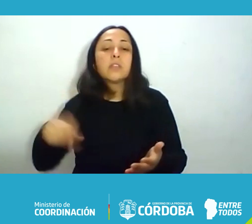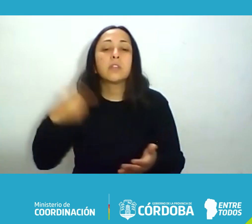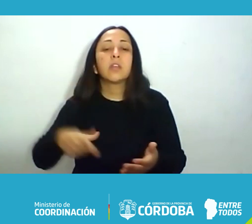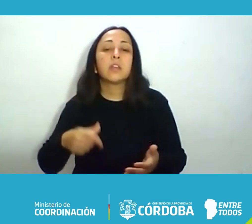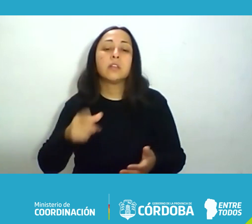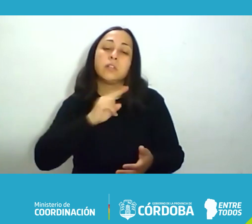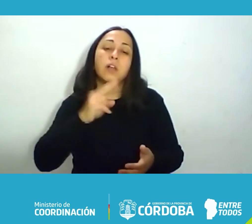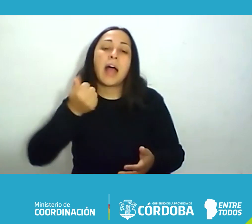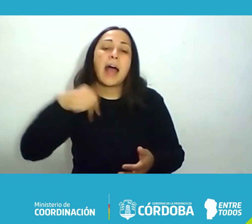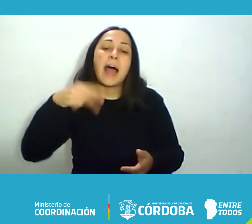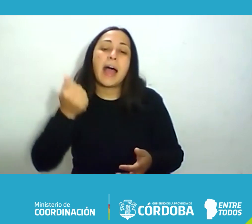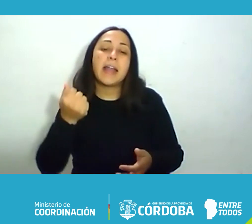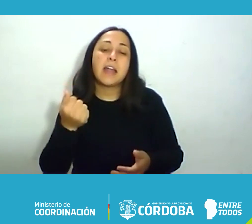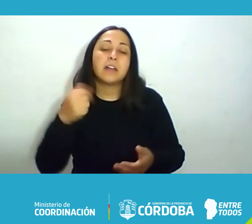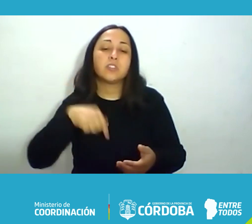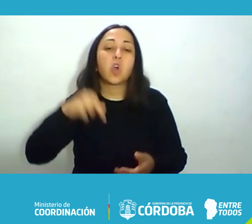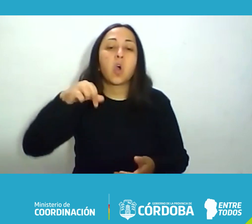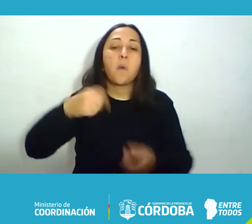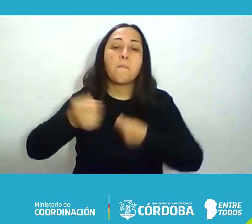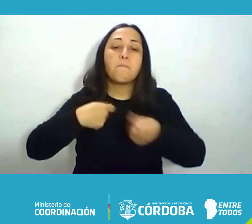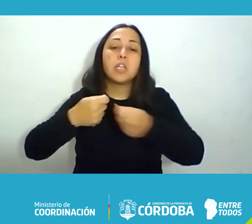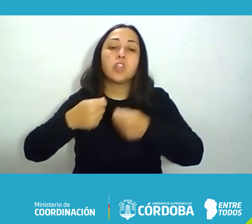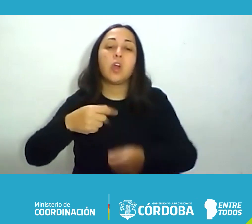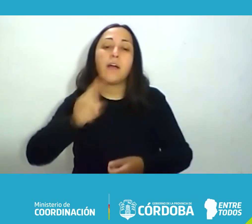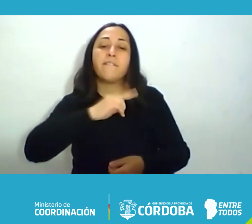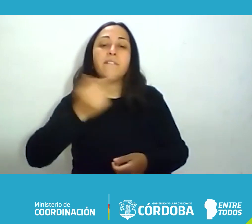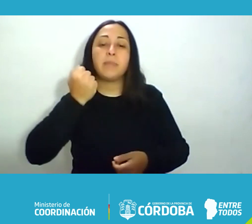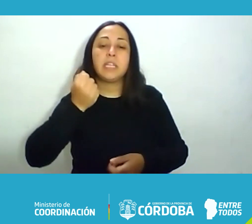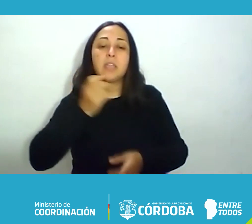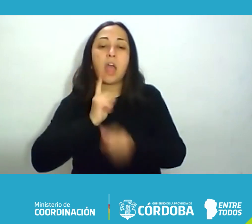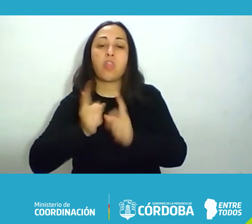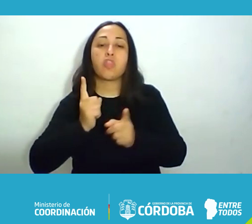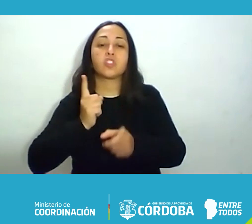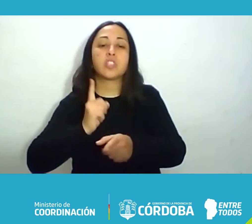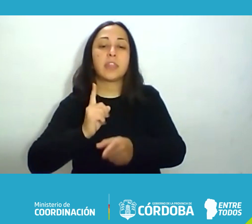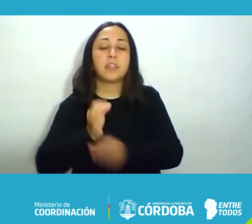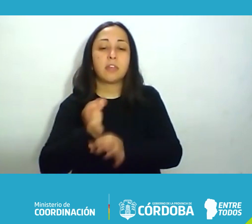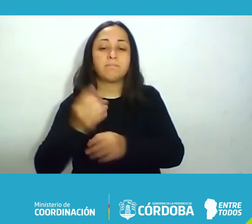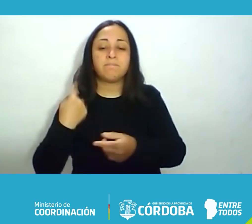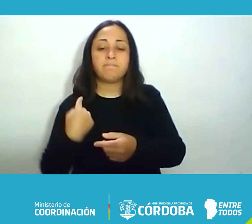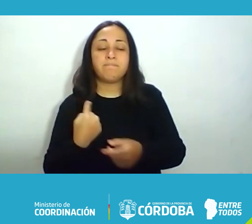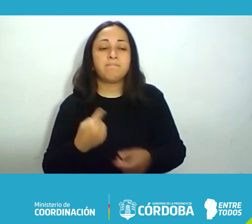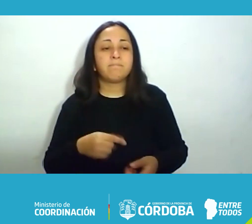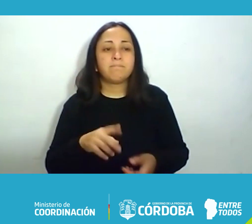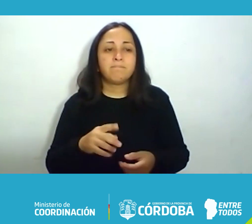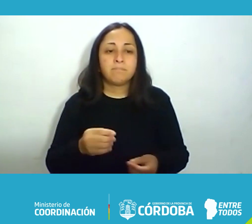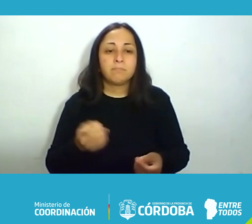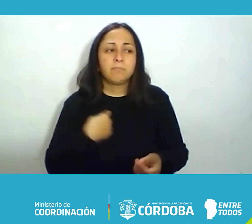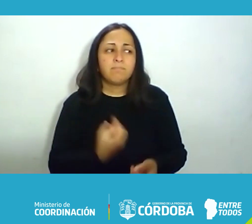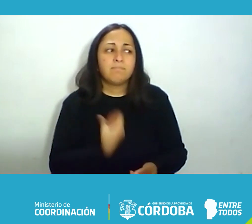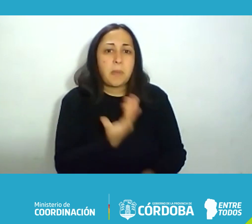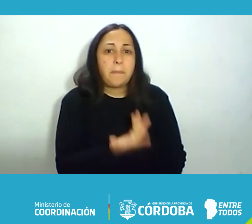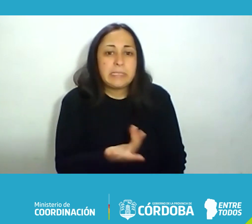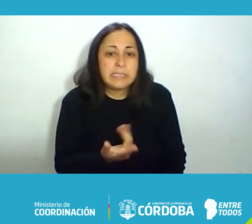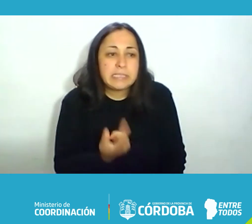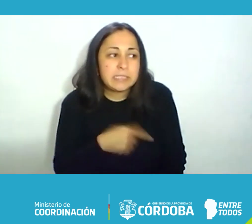la señora Brusco Valeriana, se presenta como politóloga, feminista y docente. Manifiesta dificultades para inscribirse en la audiencia, expresa que no